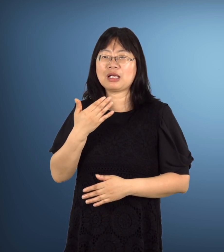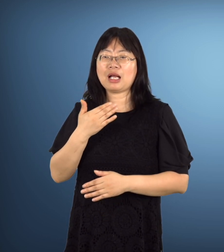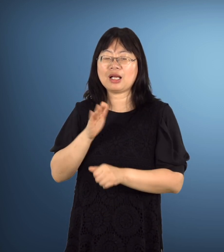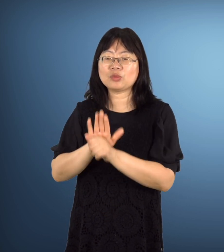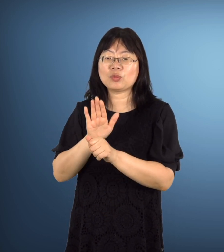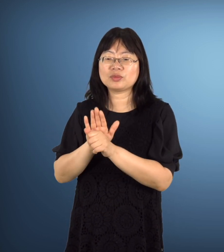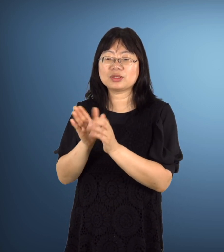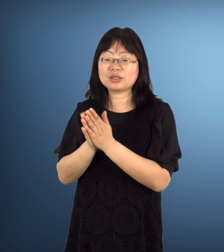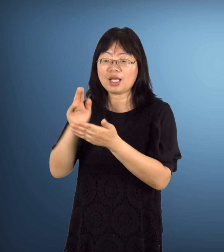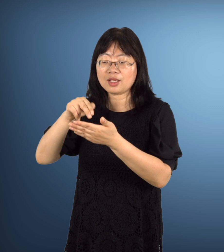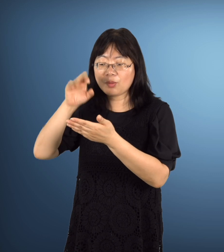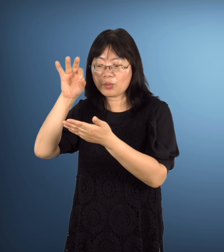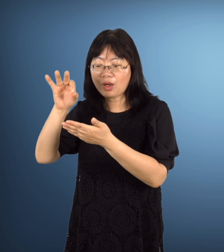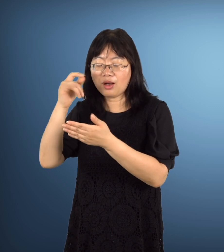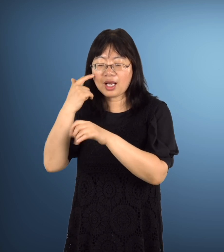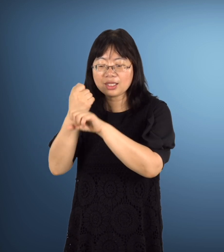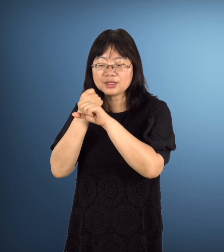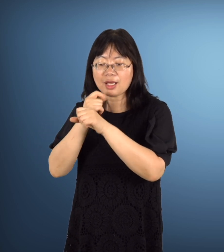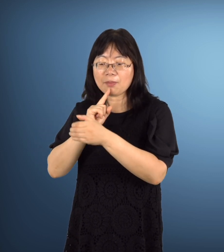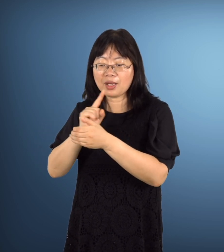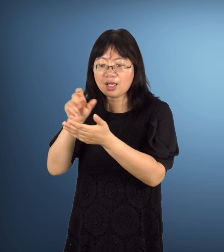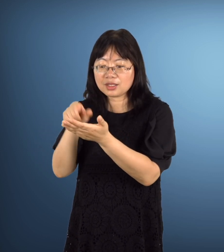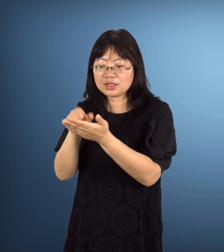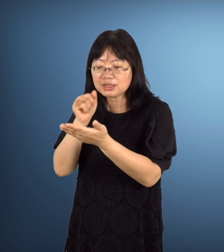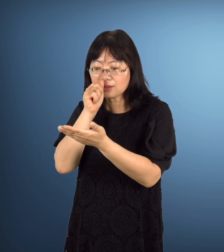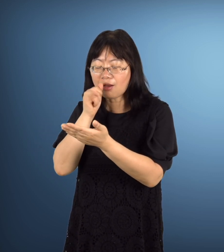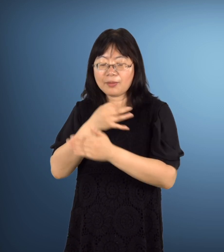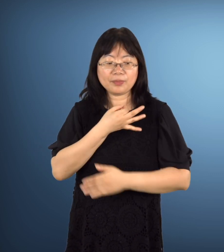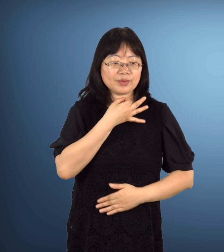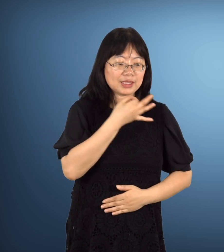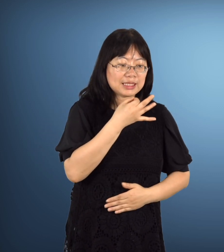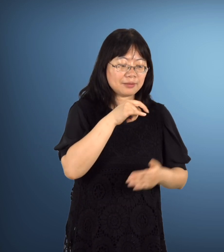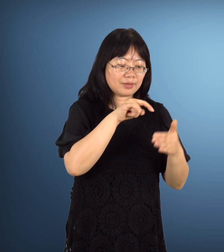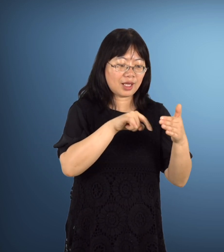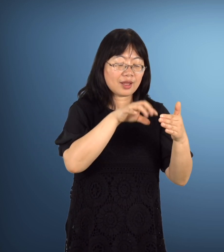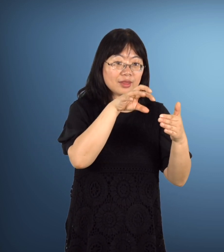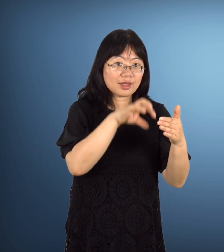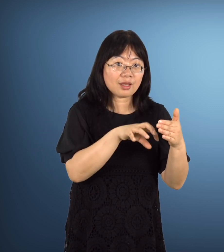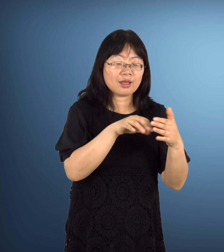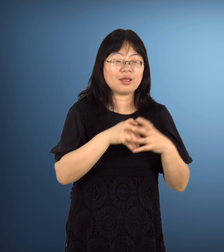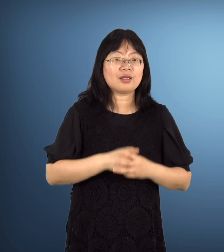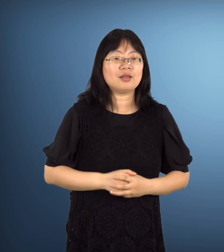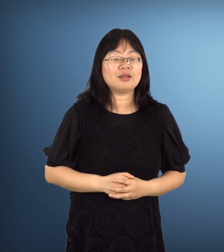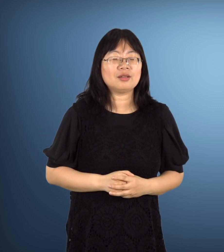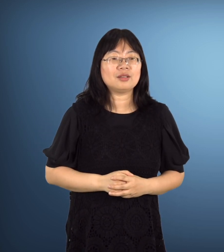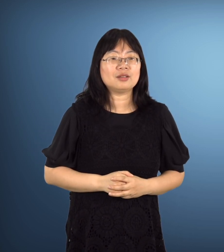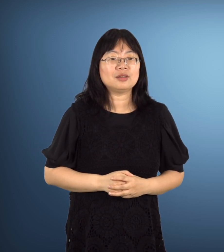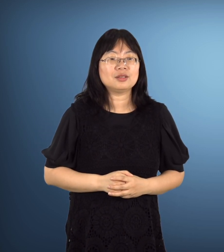읽다 보니까 어느 학자가 이렇게 글을 썼어요. 침 속에는